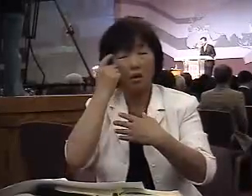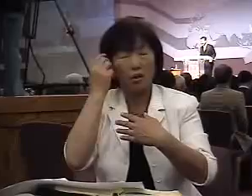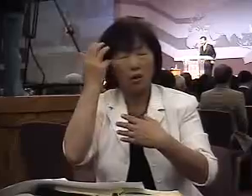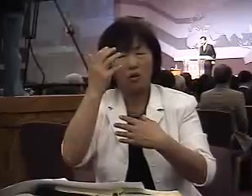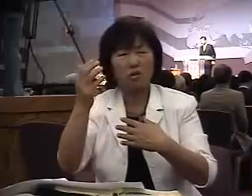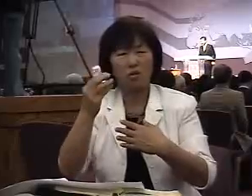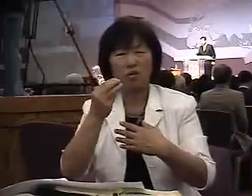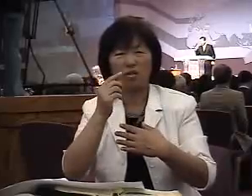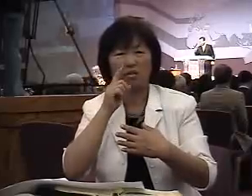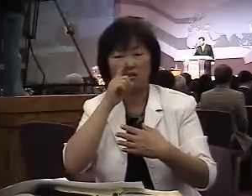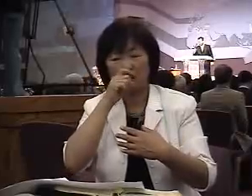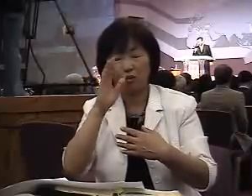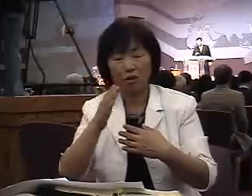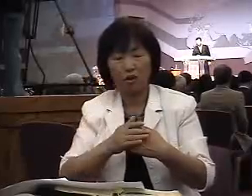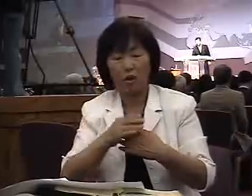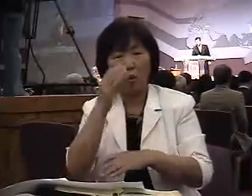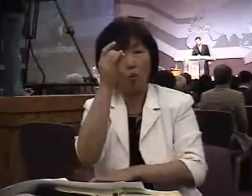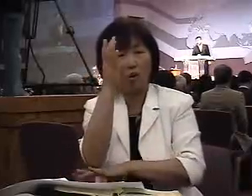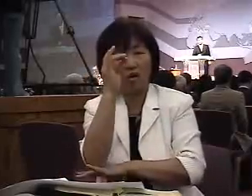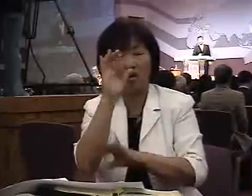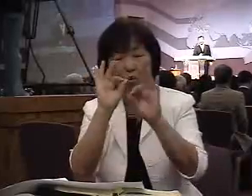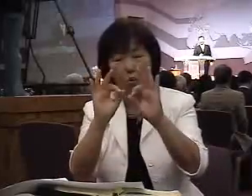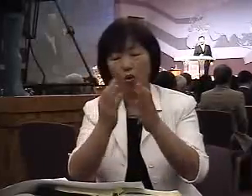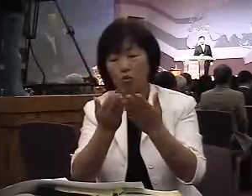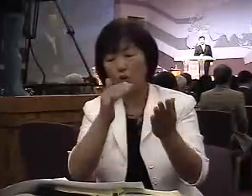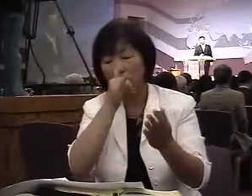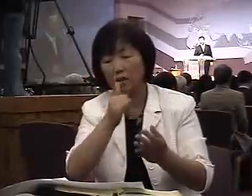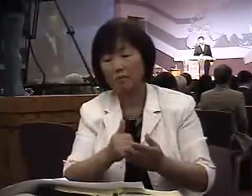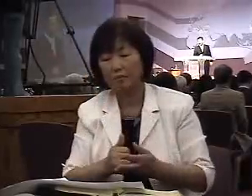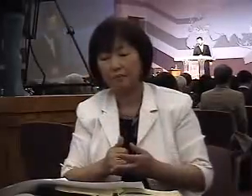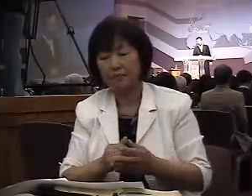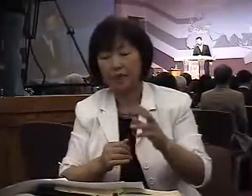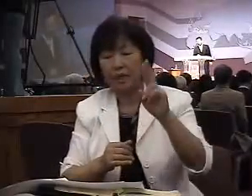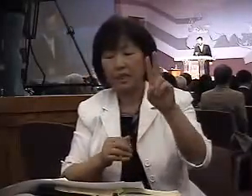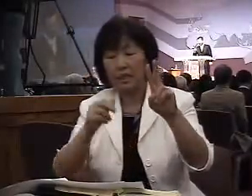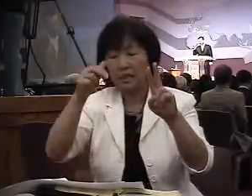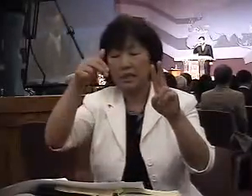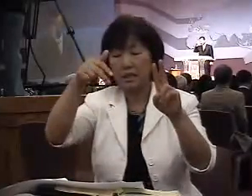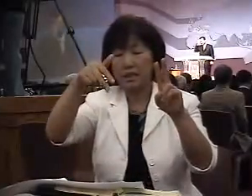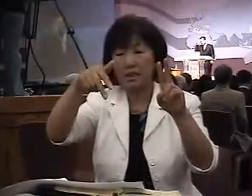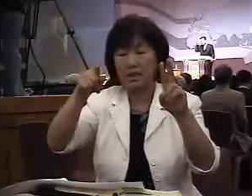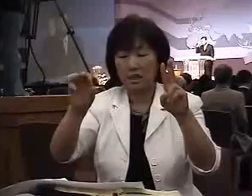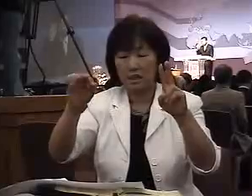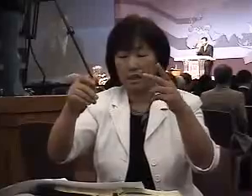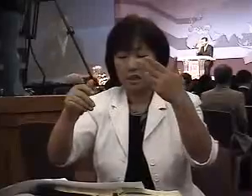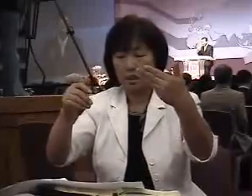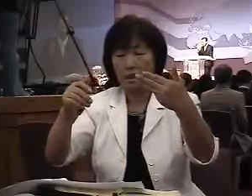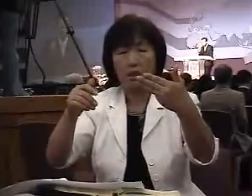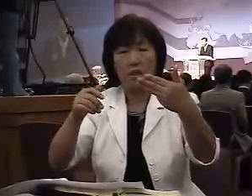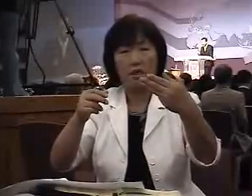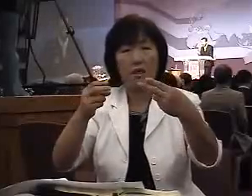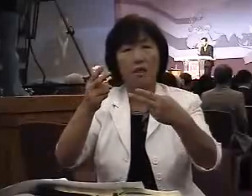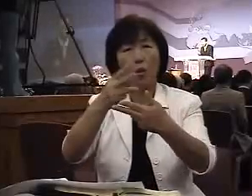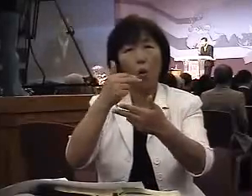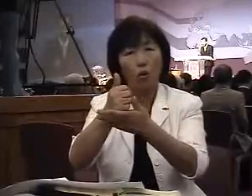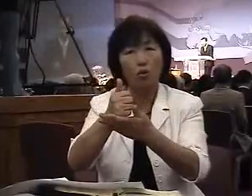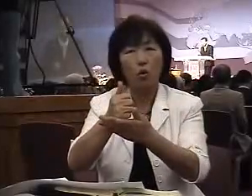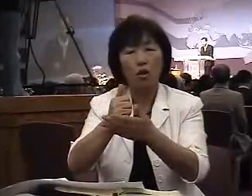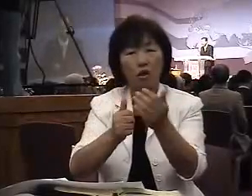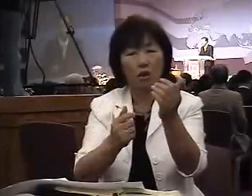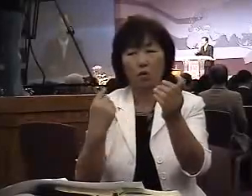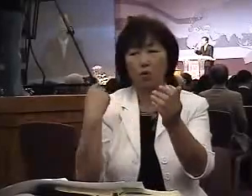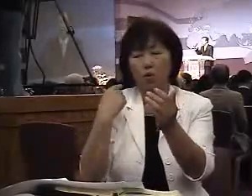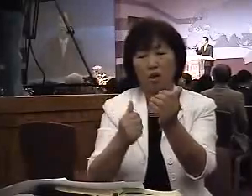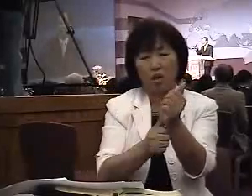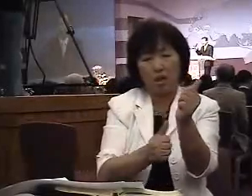영적으로 추락했는가를 원인을 보여주시고 있습니다. 2장 7절에 보니까 여호수아와 그 뒤에 생존한